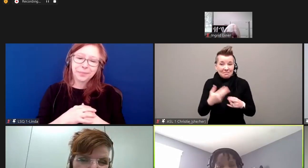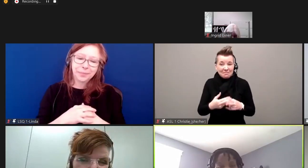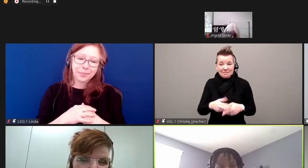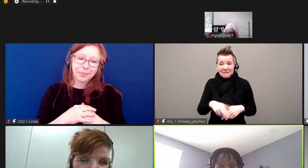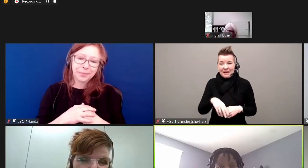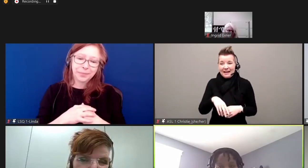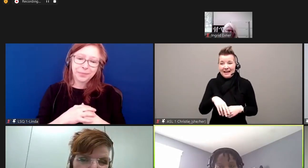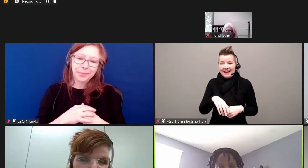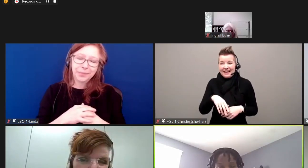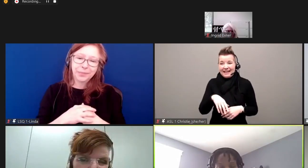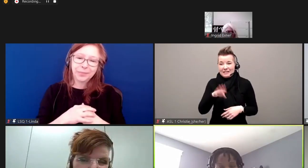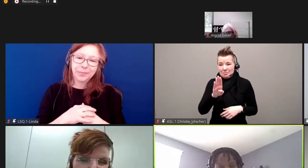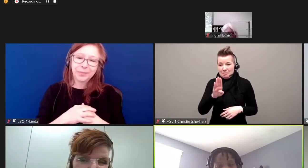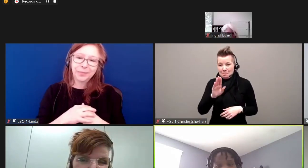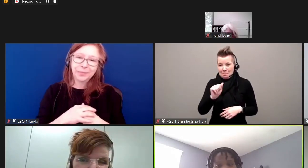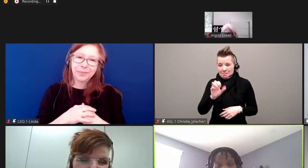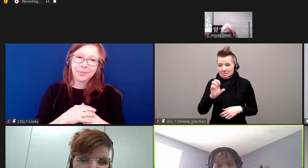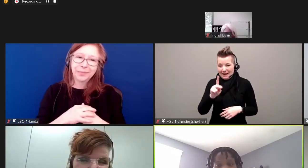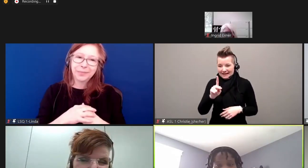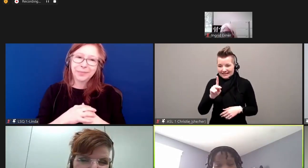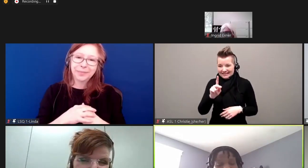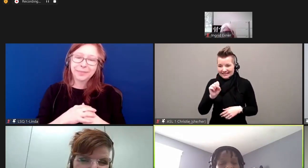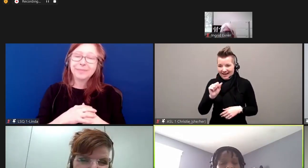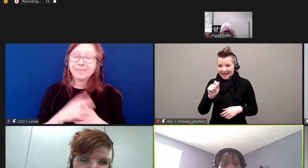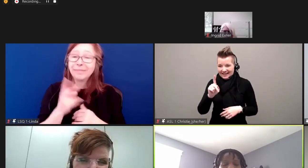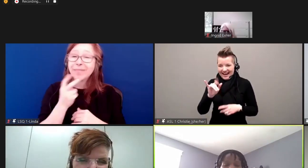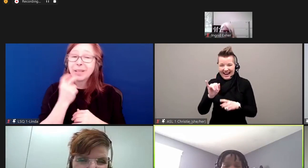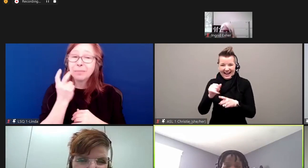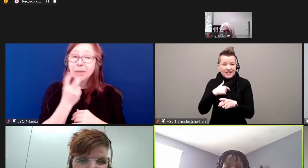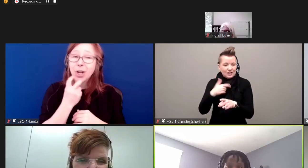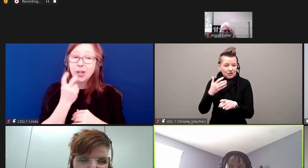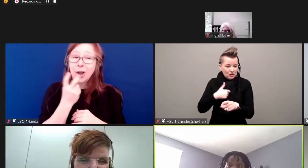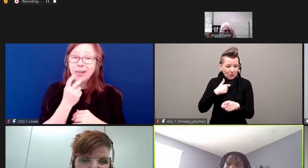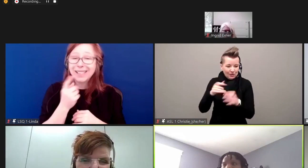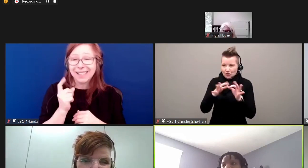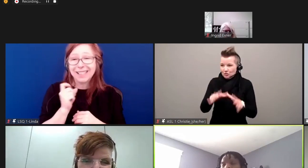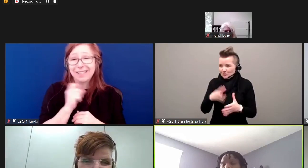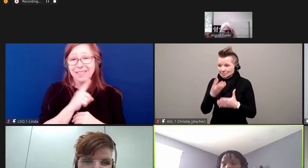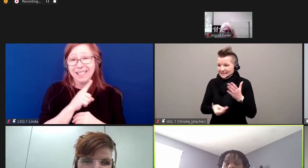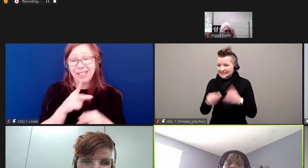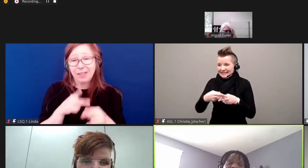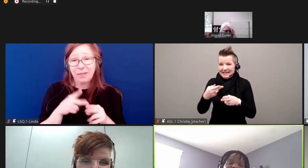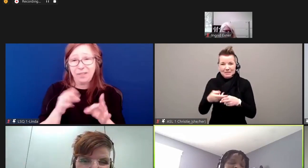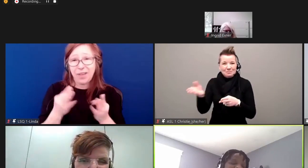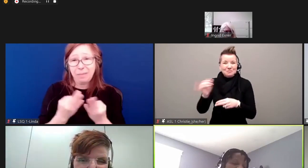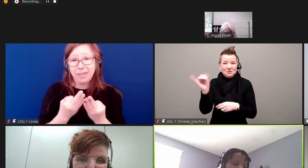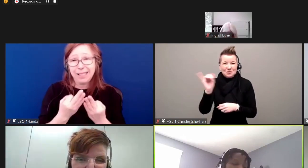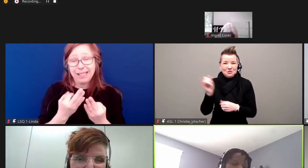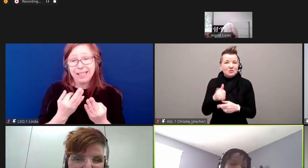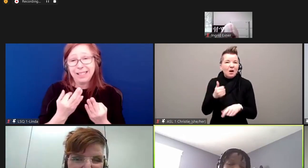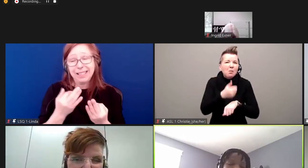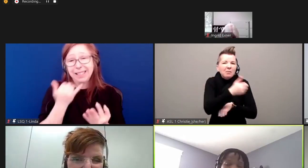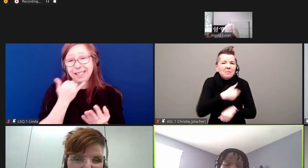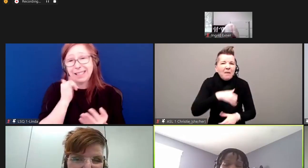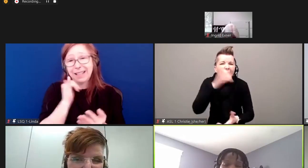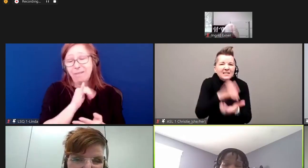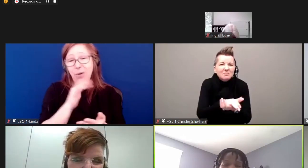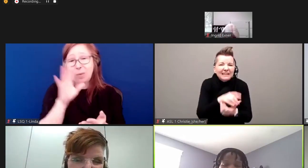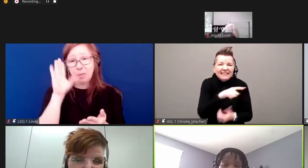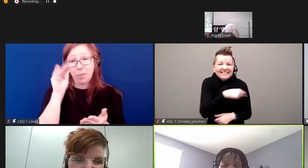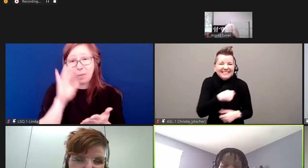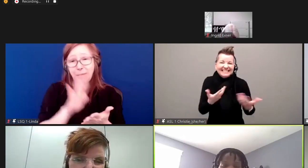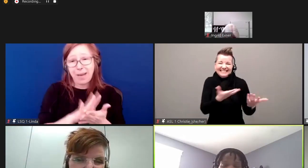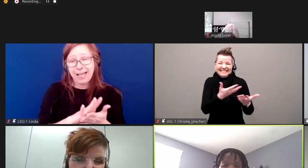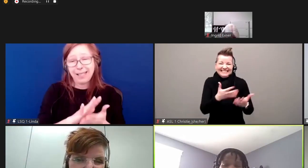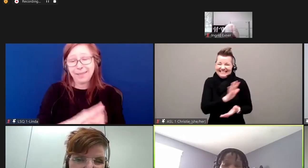Bexade. I know it's a hard one. La prononciation est un peu difficile. Il faut blâmer mon mari. So my name is